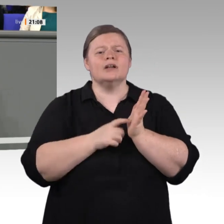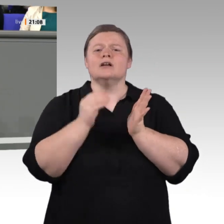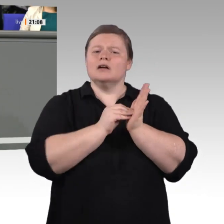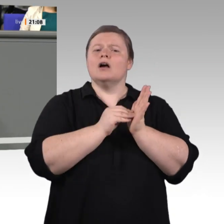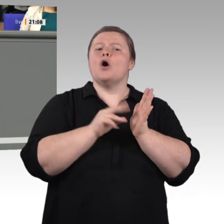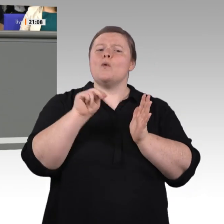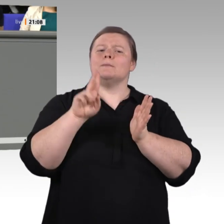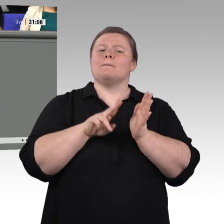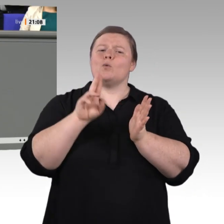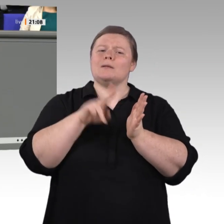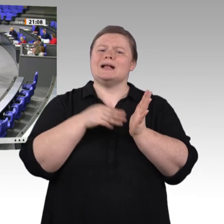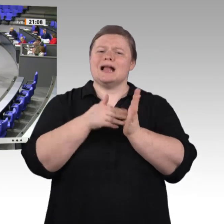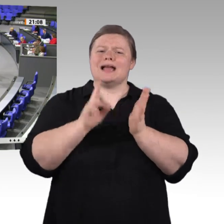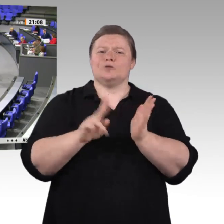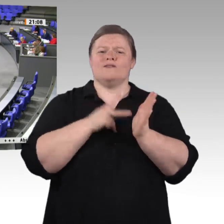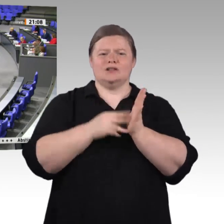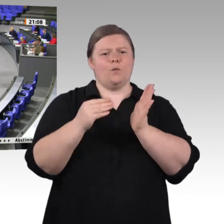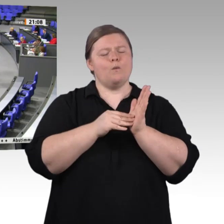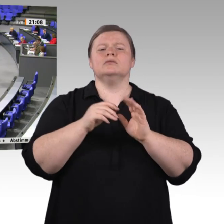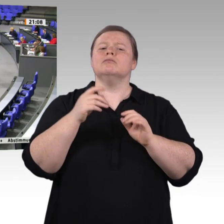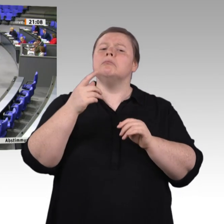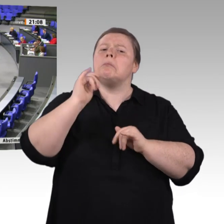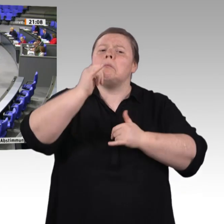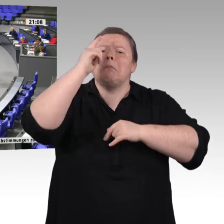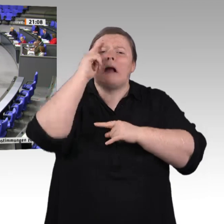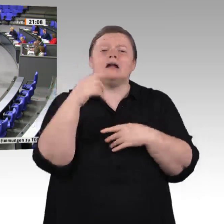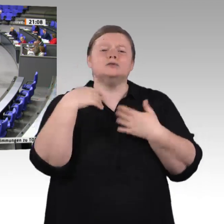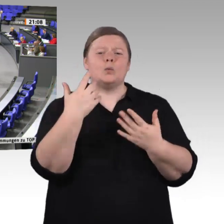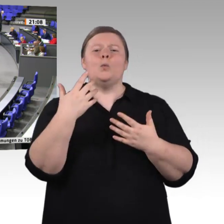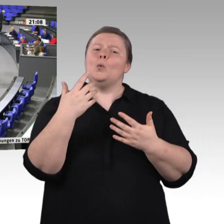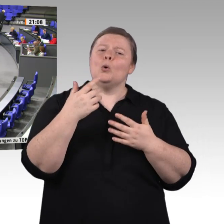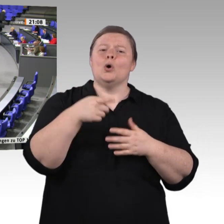Dank. Vielen Dank, Wilfried Oellers.